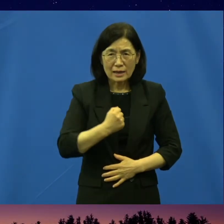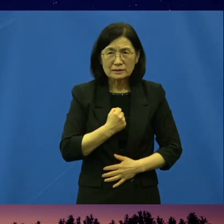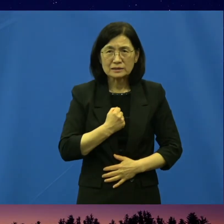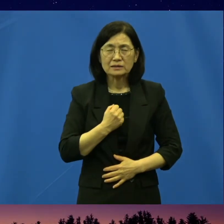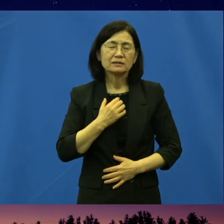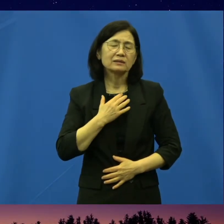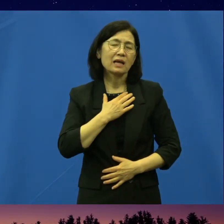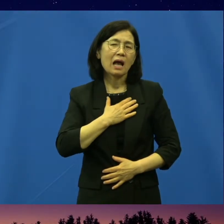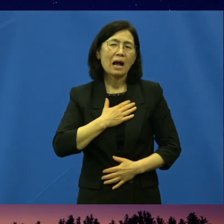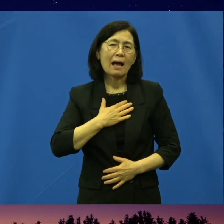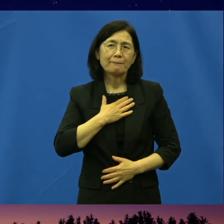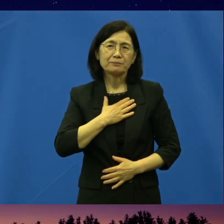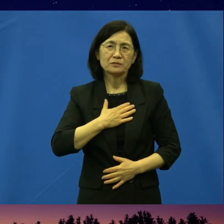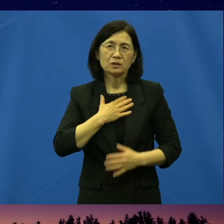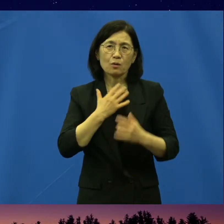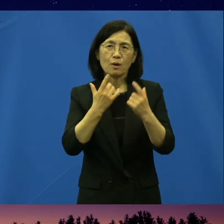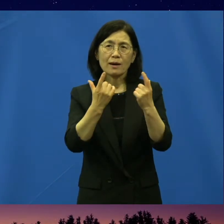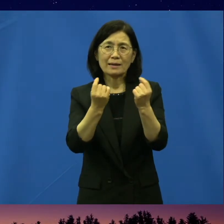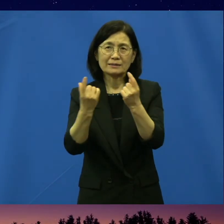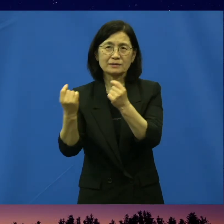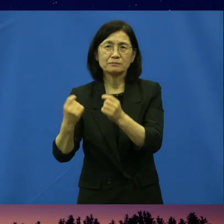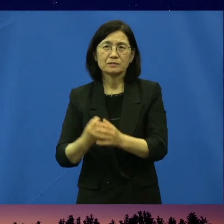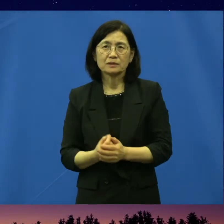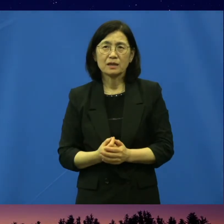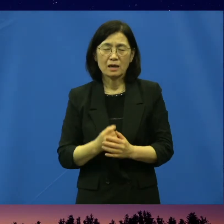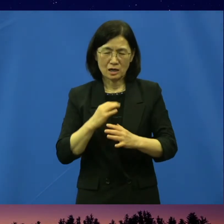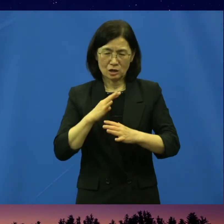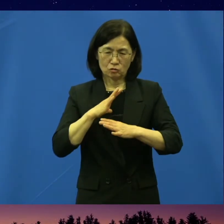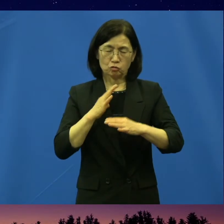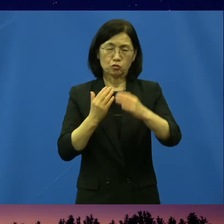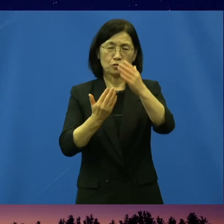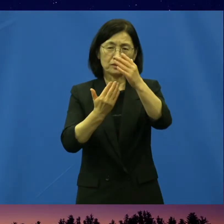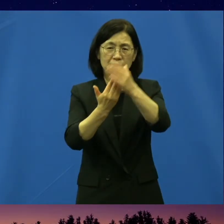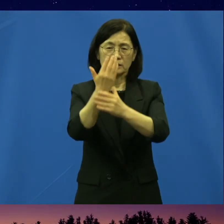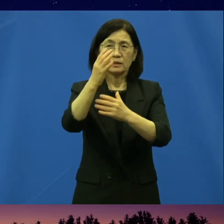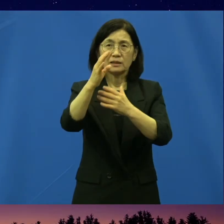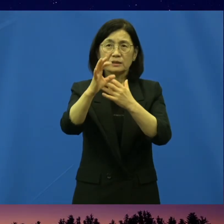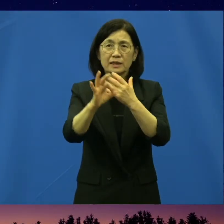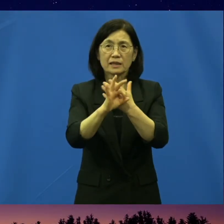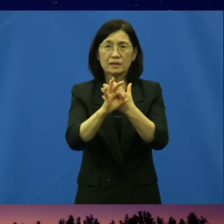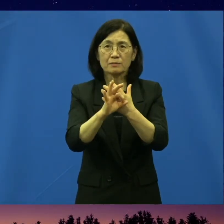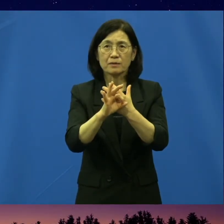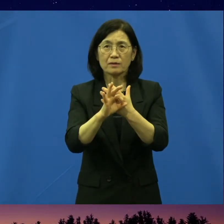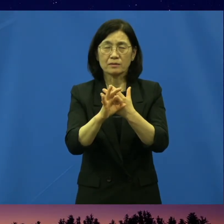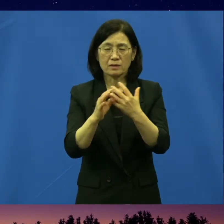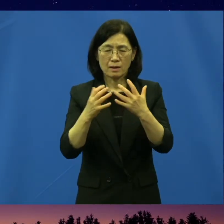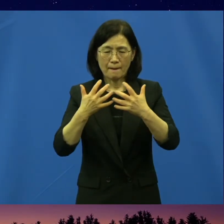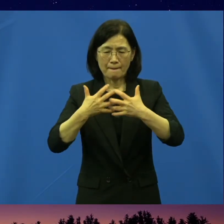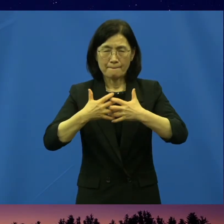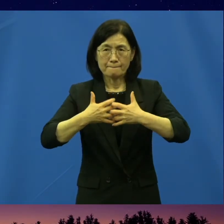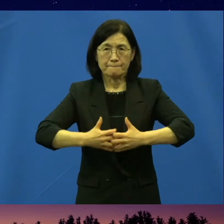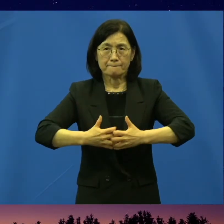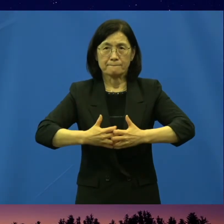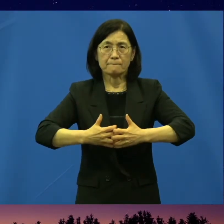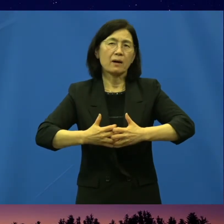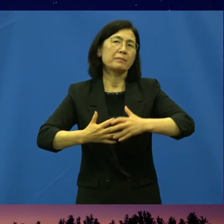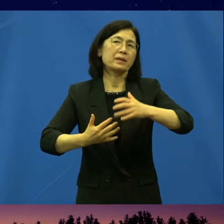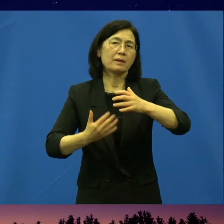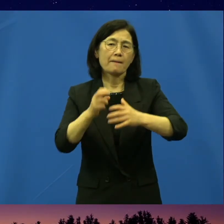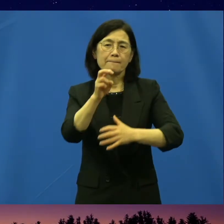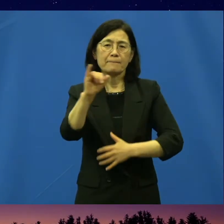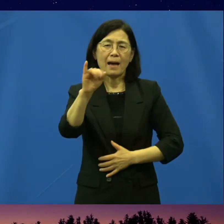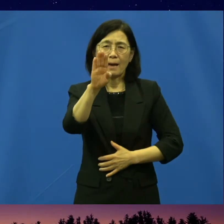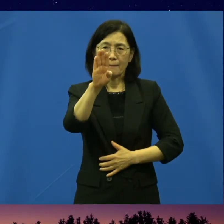그래서 이 두려움은 우리를 마비시킵니다. 우리의 심리적인, 정신적인 것들을 마비시켜버리죠. 그래서